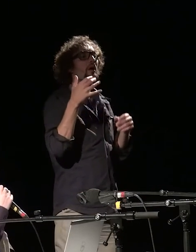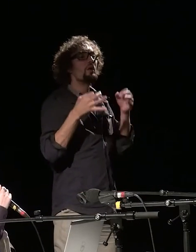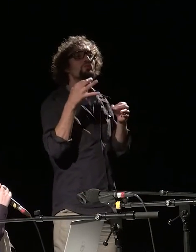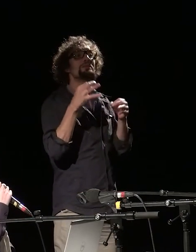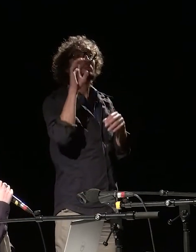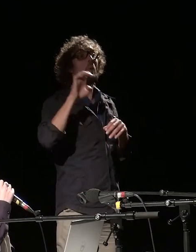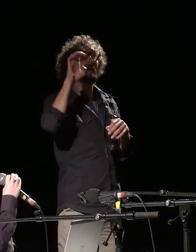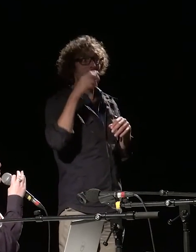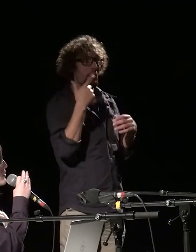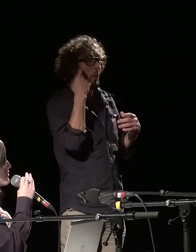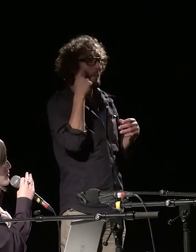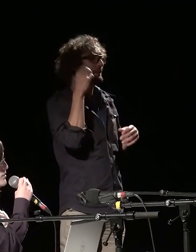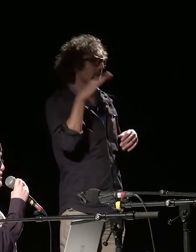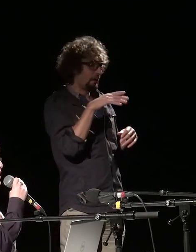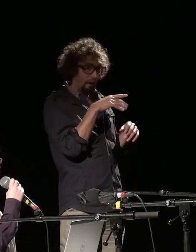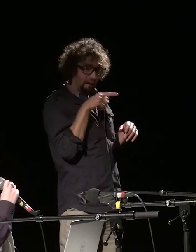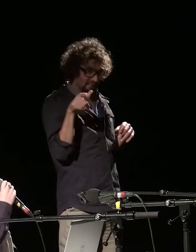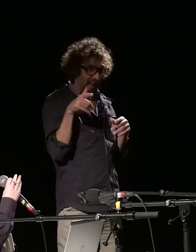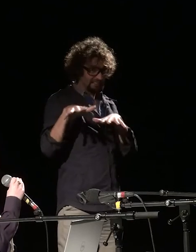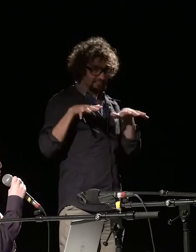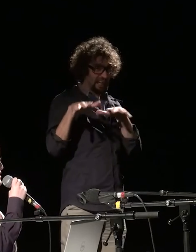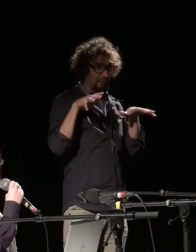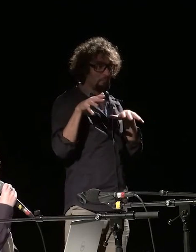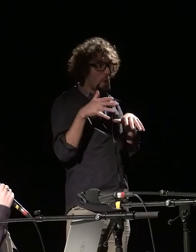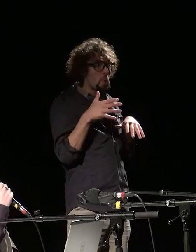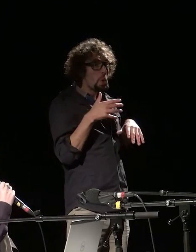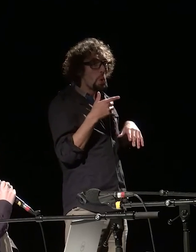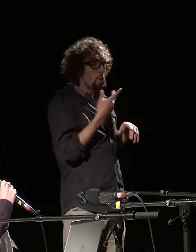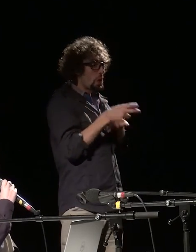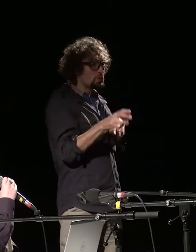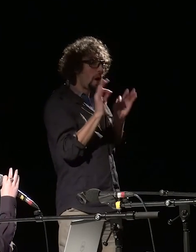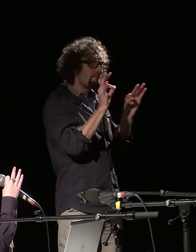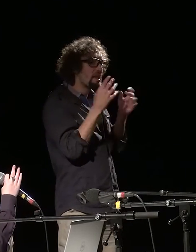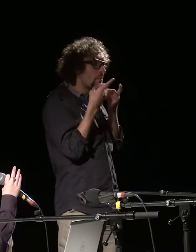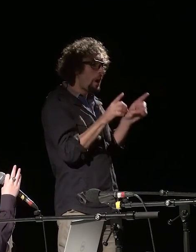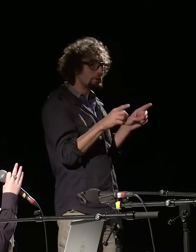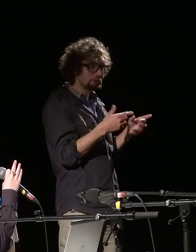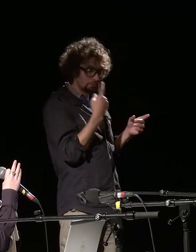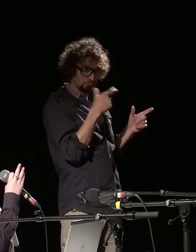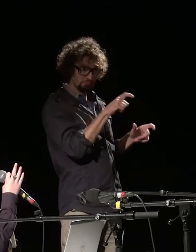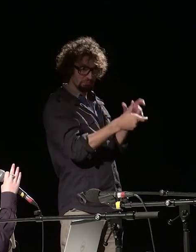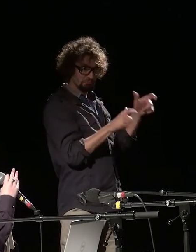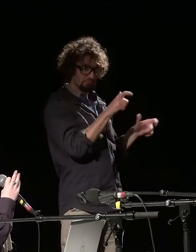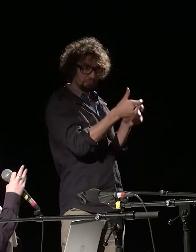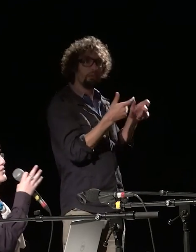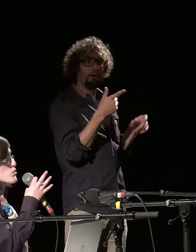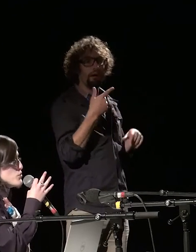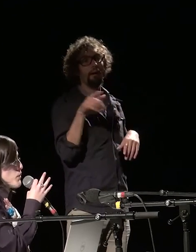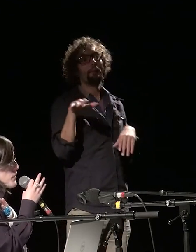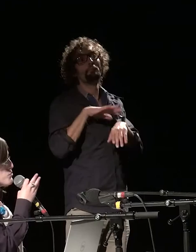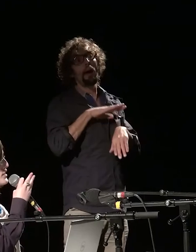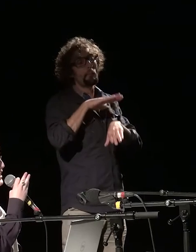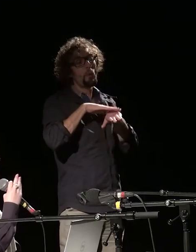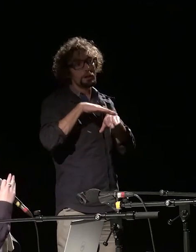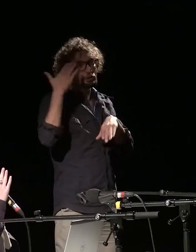démocratie. Même eux, tu vois, c'est dire. Ils ont lu Foucault aussi. Mais c'est vous voyez bien ce